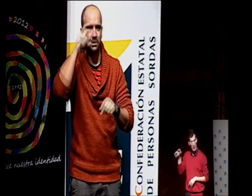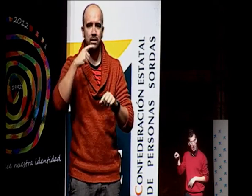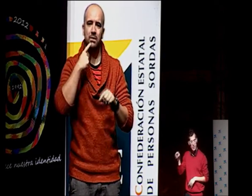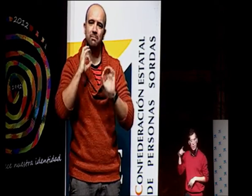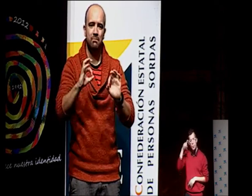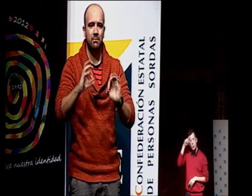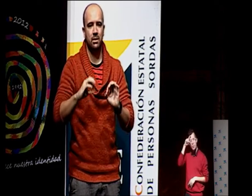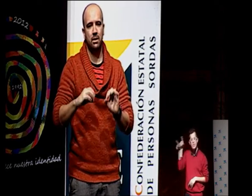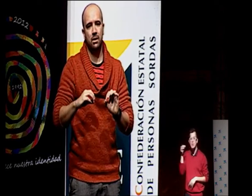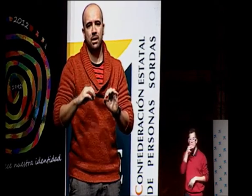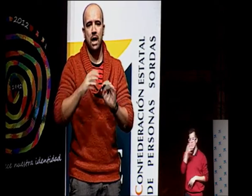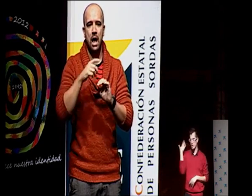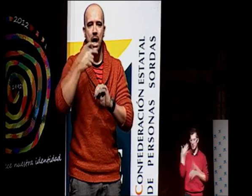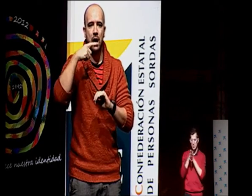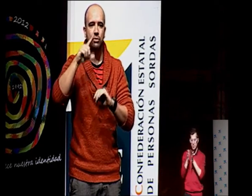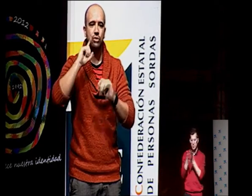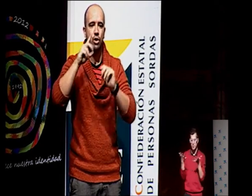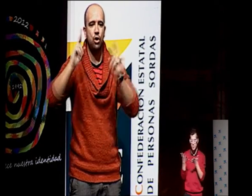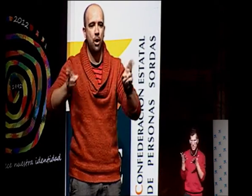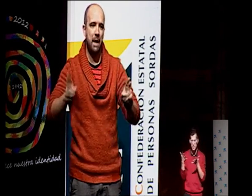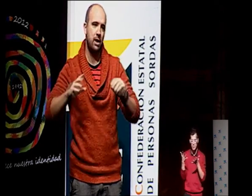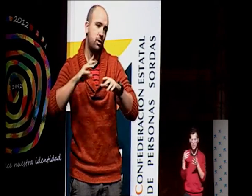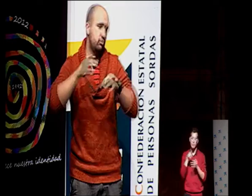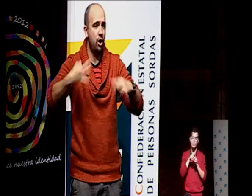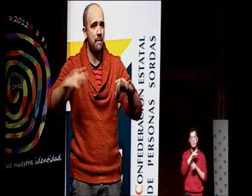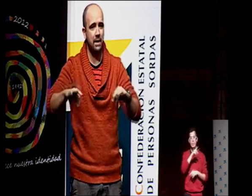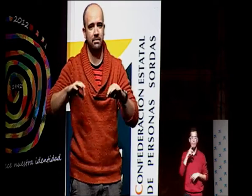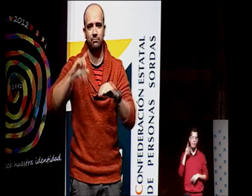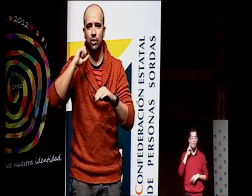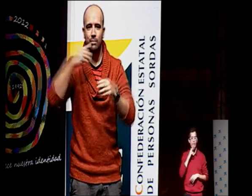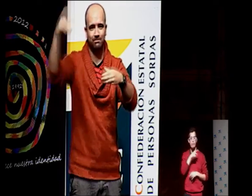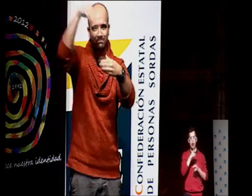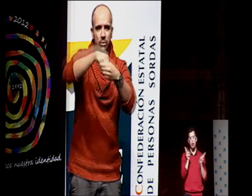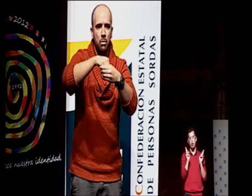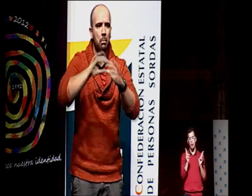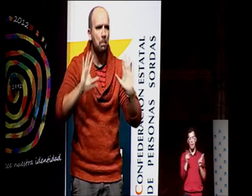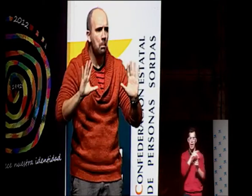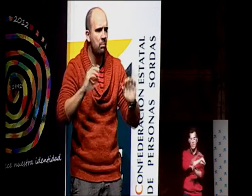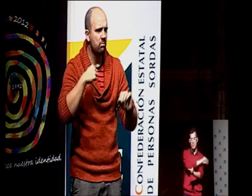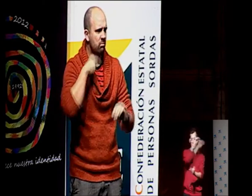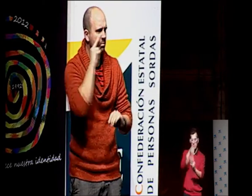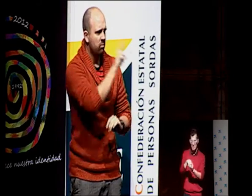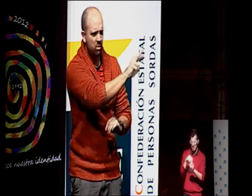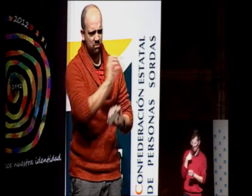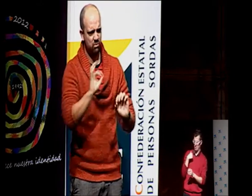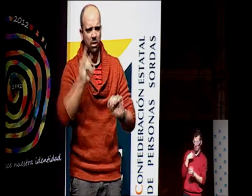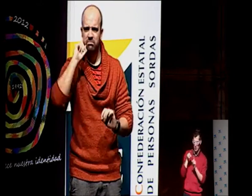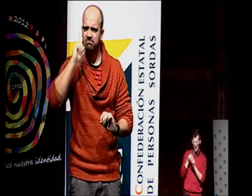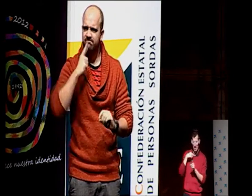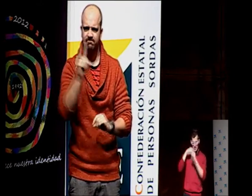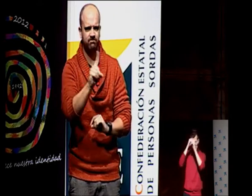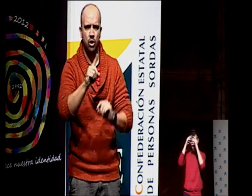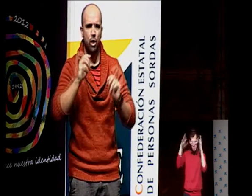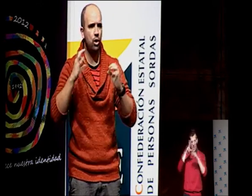personas oyentes por lo que estaba diciendo antes muray que se consideraba eh en lo que se